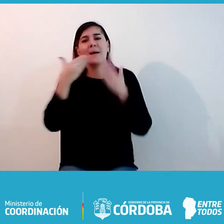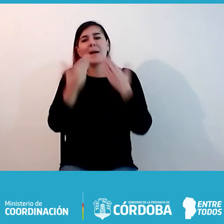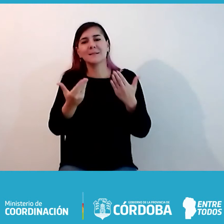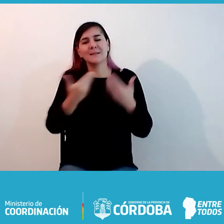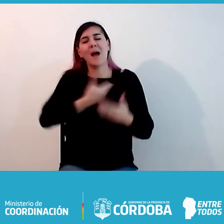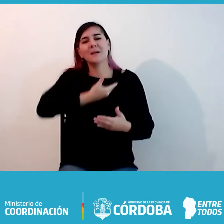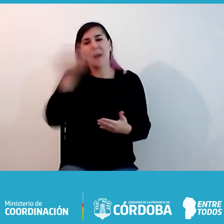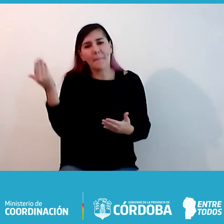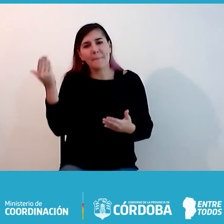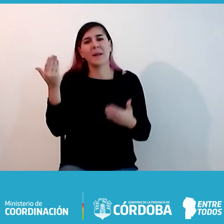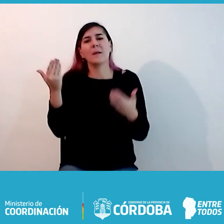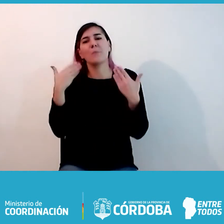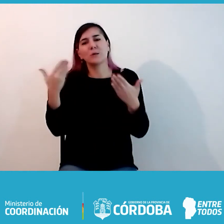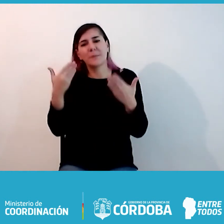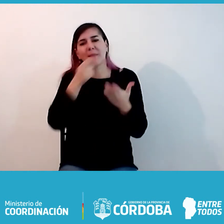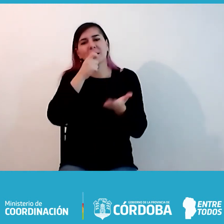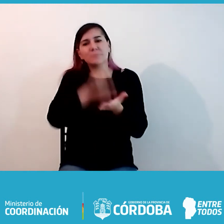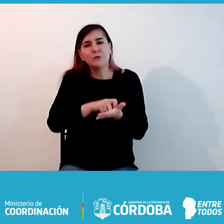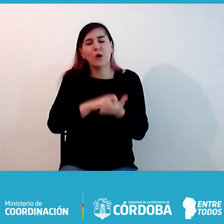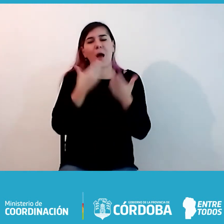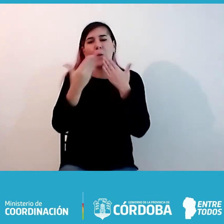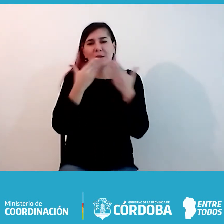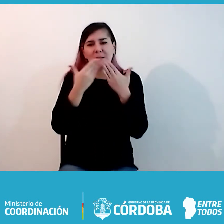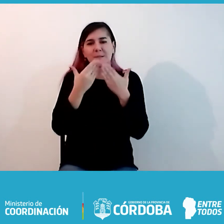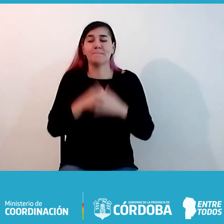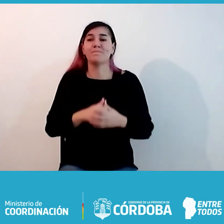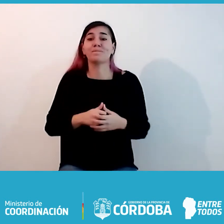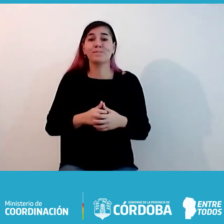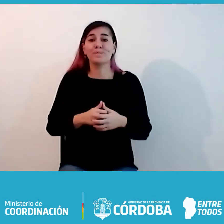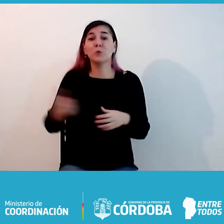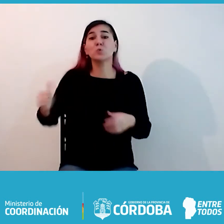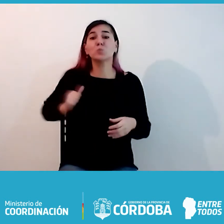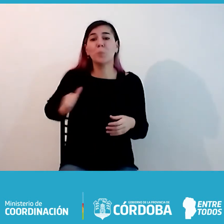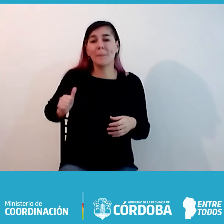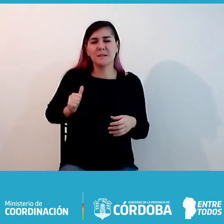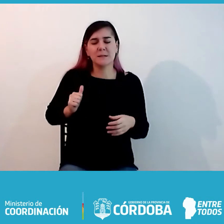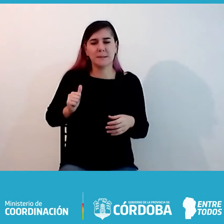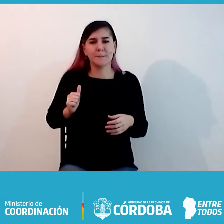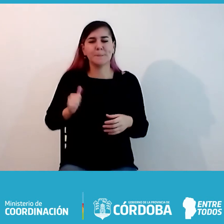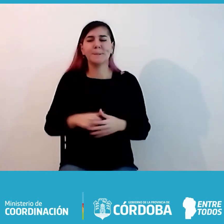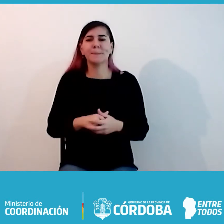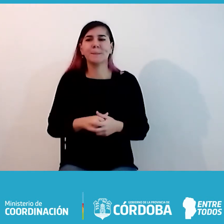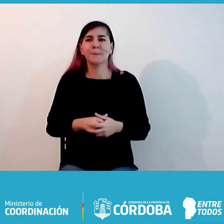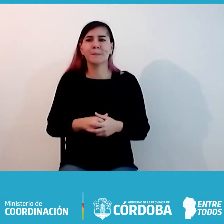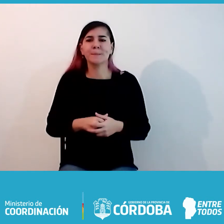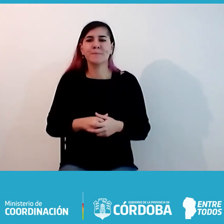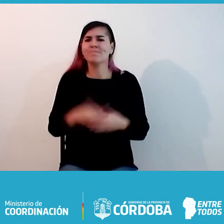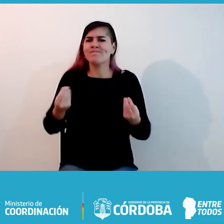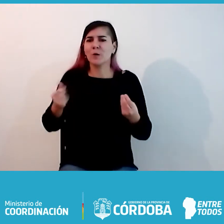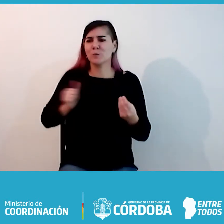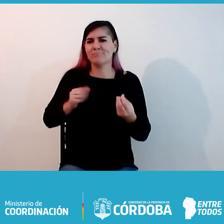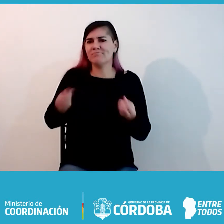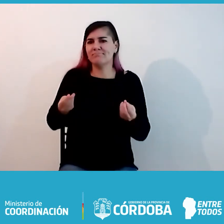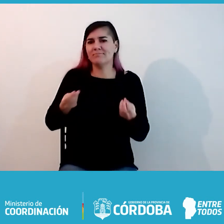la posibilidad de lograr inscripción a esta audiencia en suplencia a que no lo hicieron los